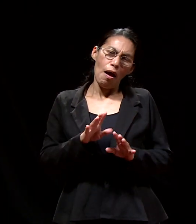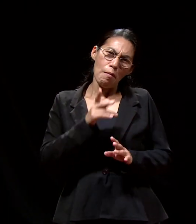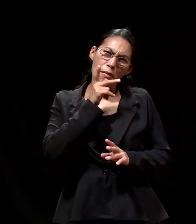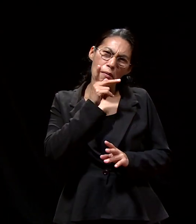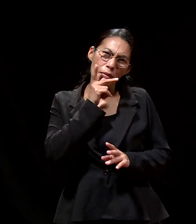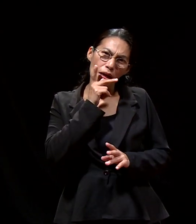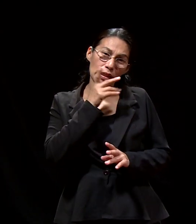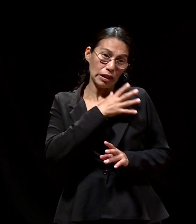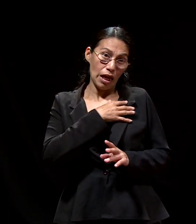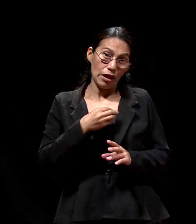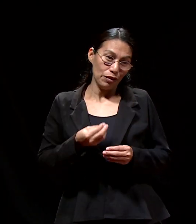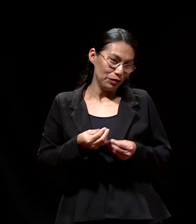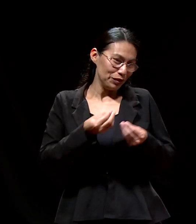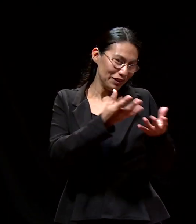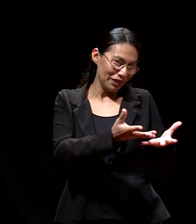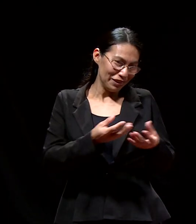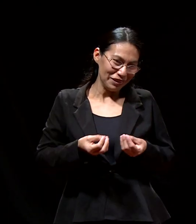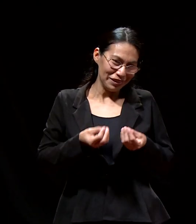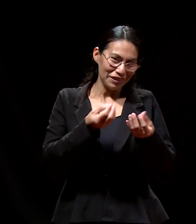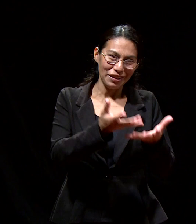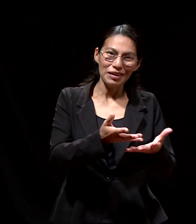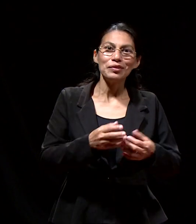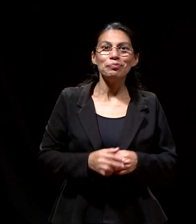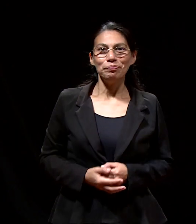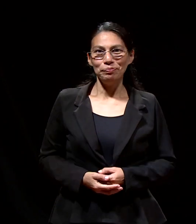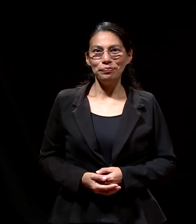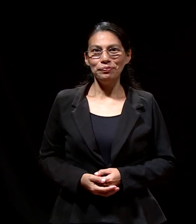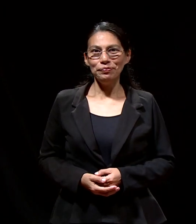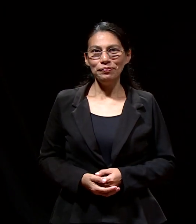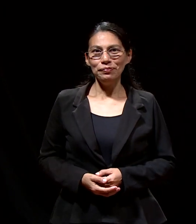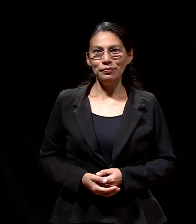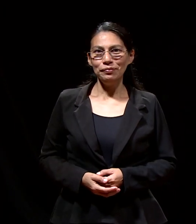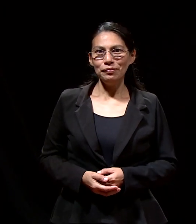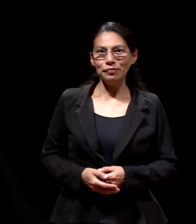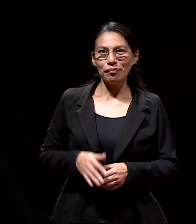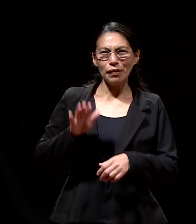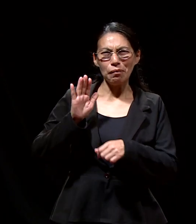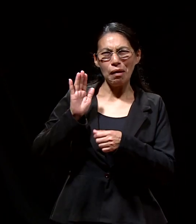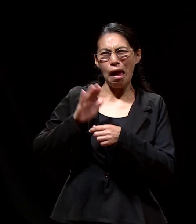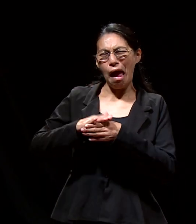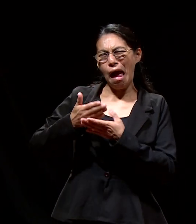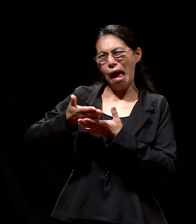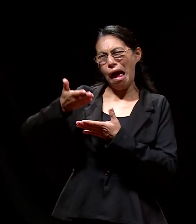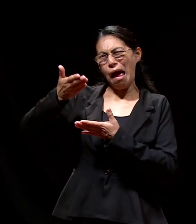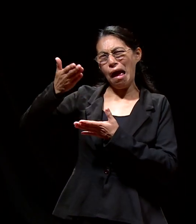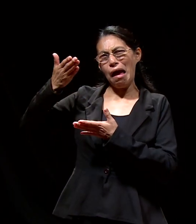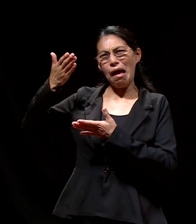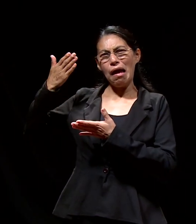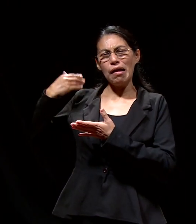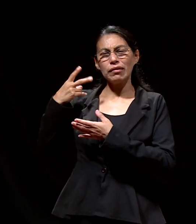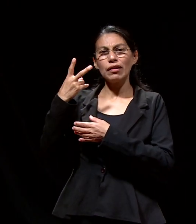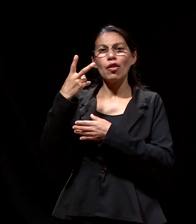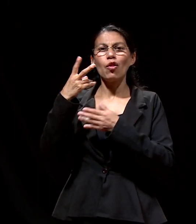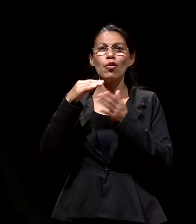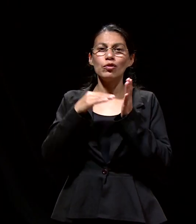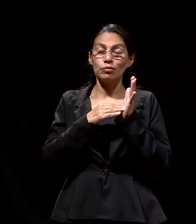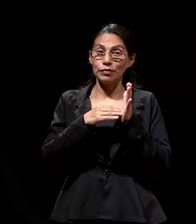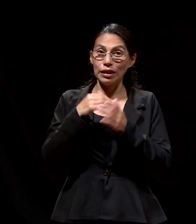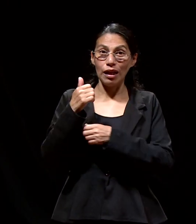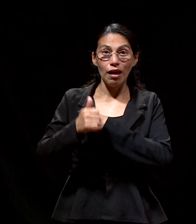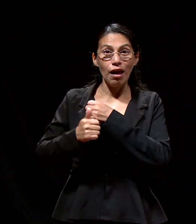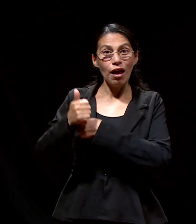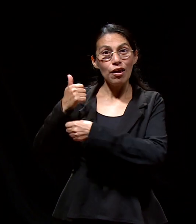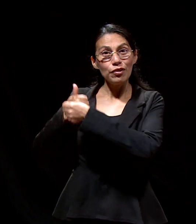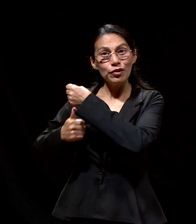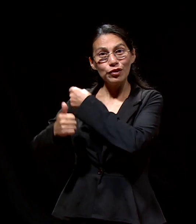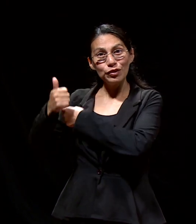a nuestros hijos pues más de 2000 años atrás Dios dio